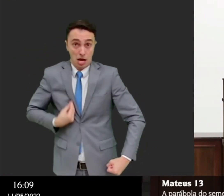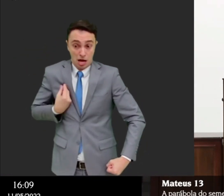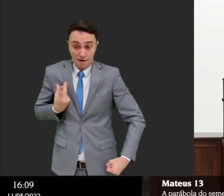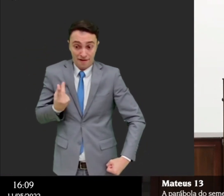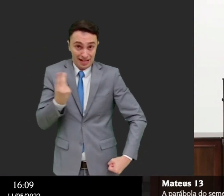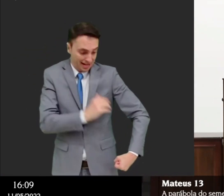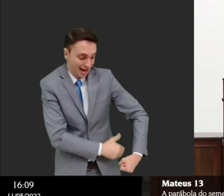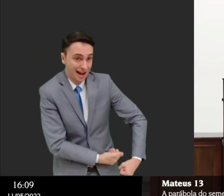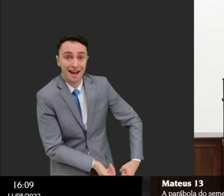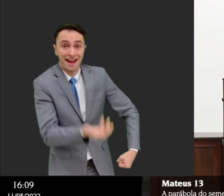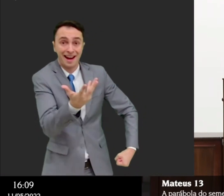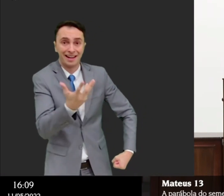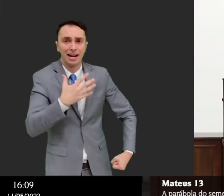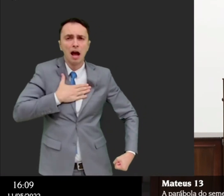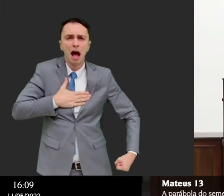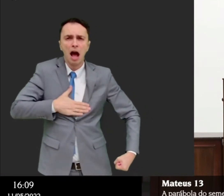eterna?